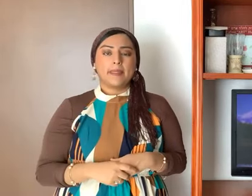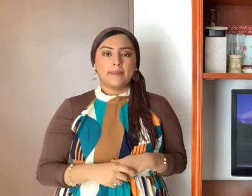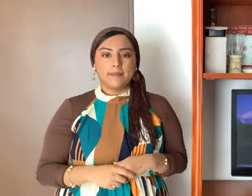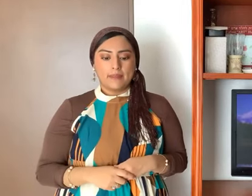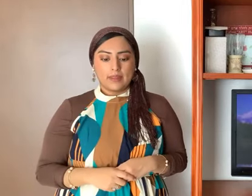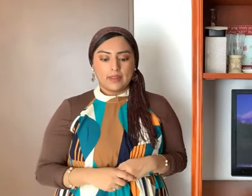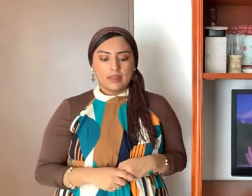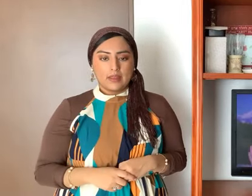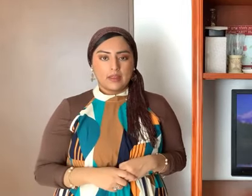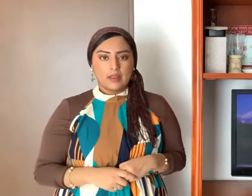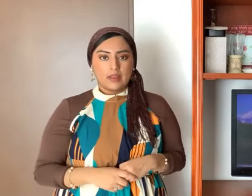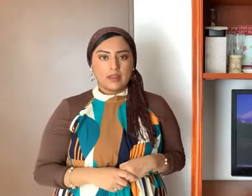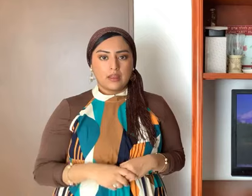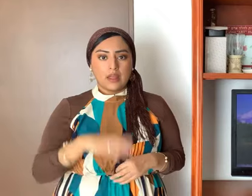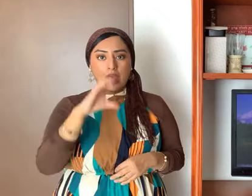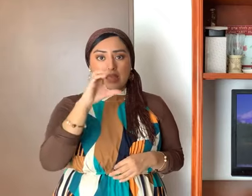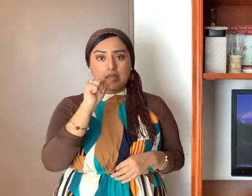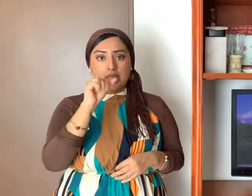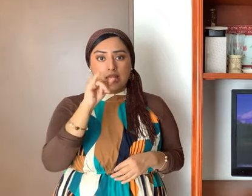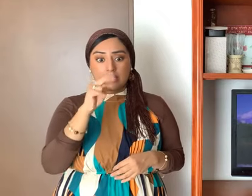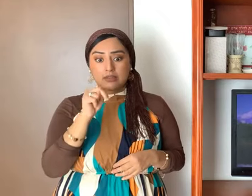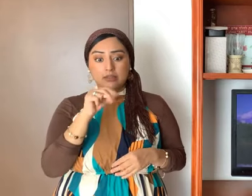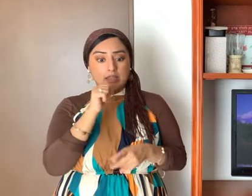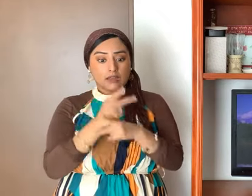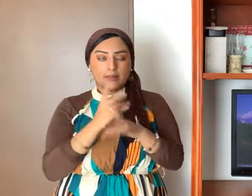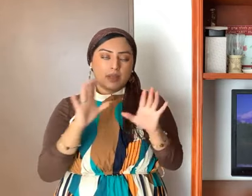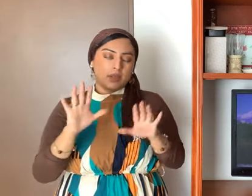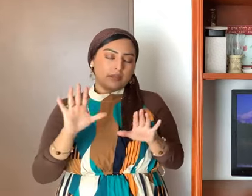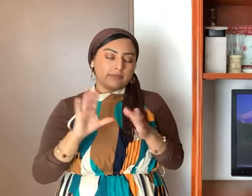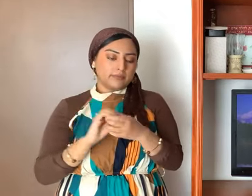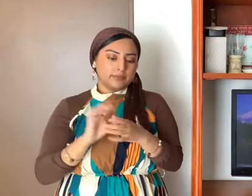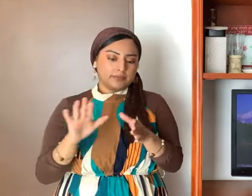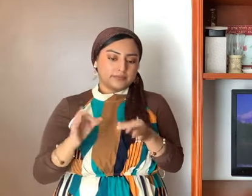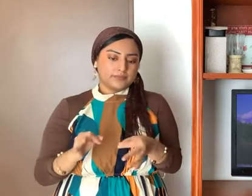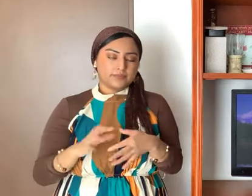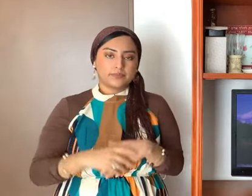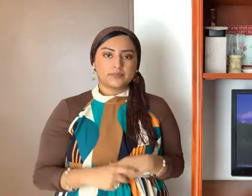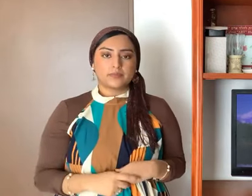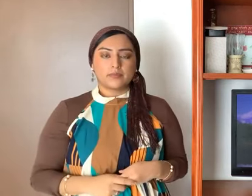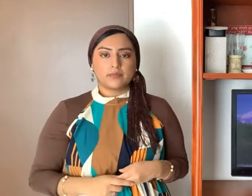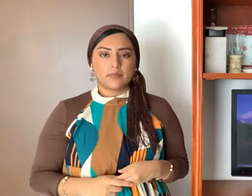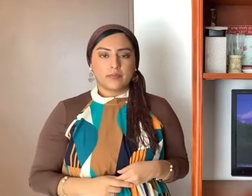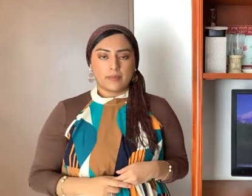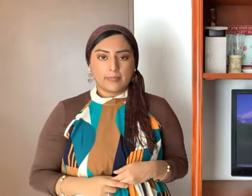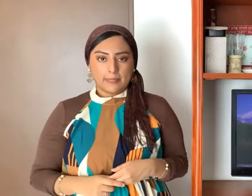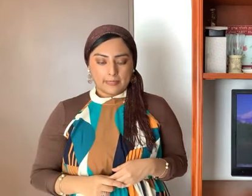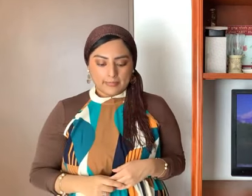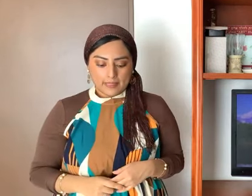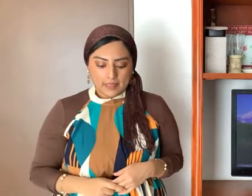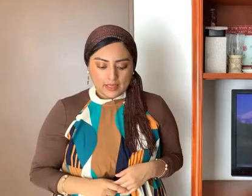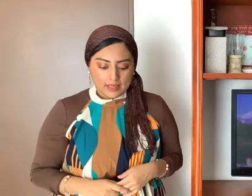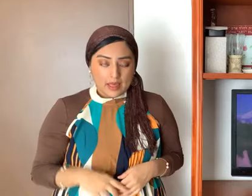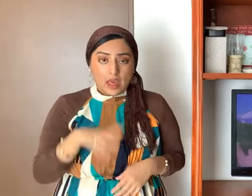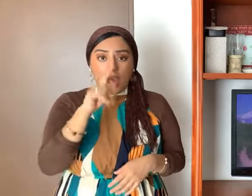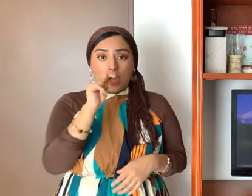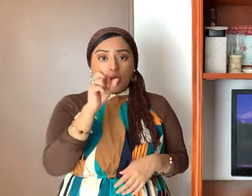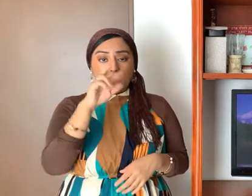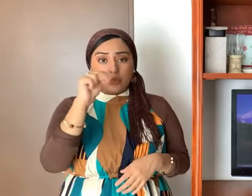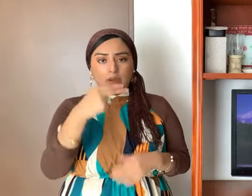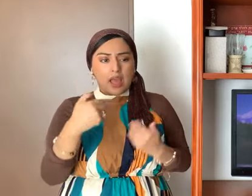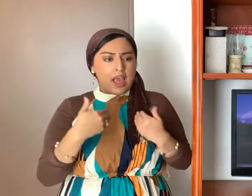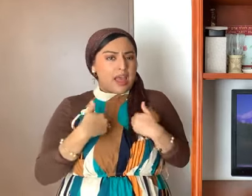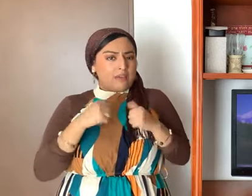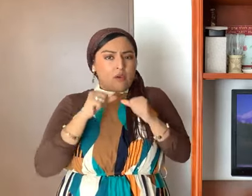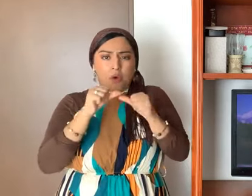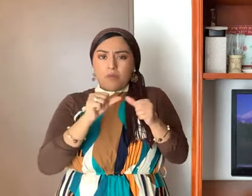Set. Que Caín no la guardara, bueno, eso ya es cosa de que él decidió así para su propio mal. Pero la Torá existía desde